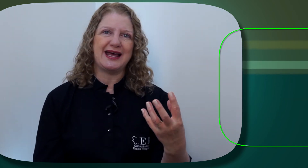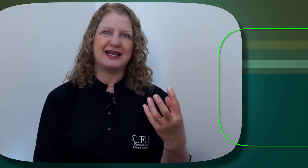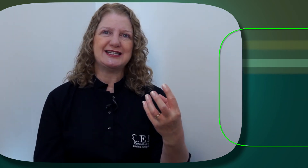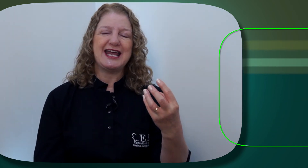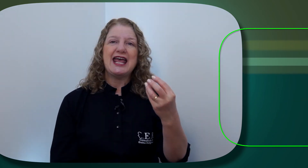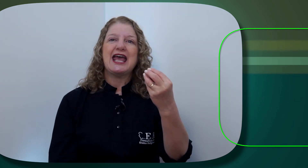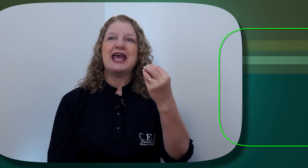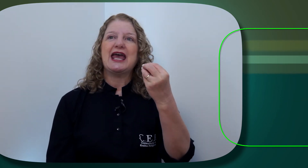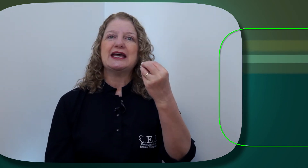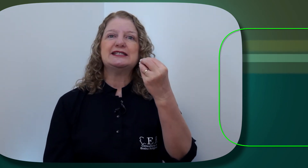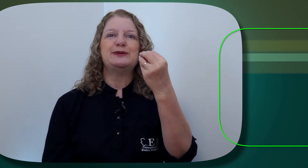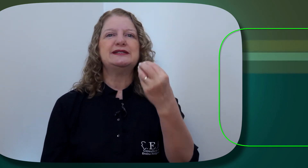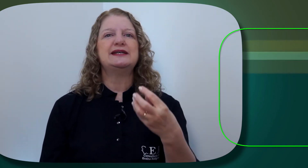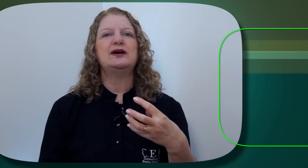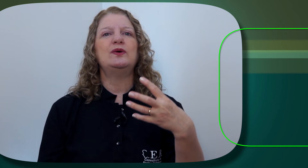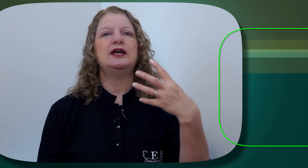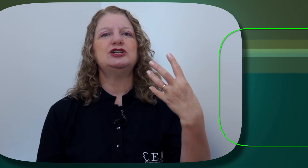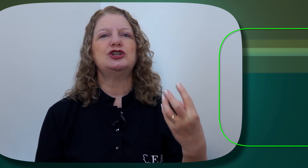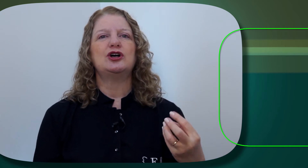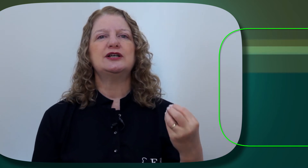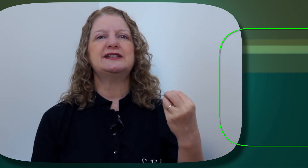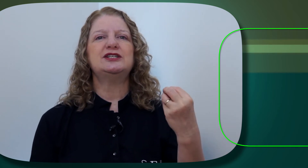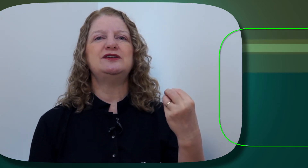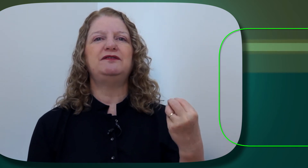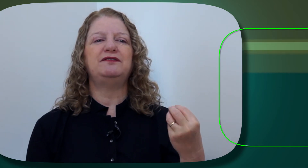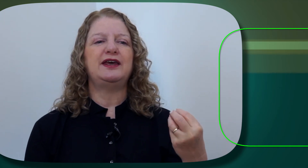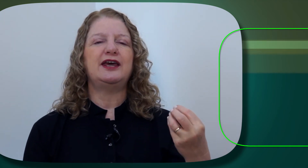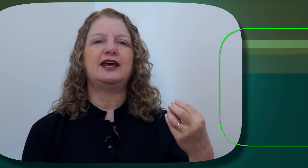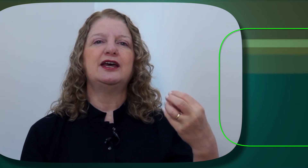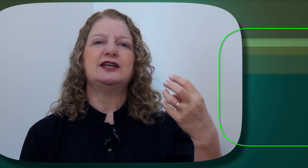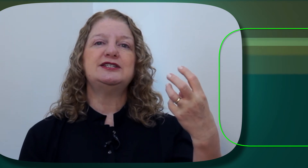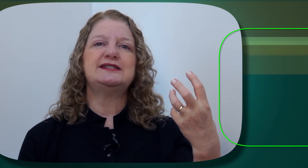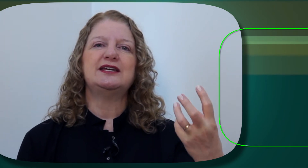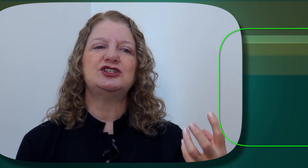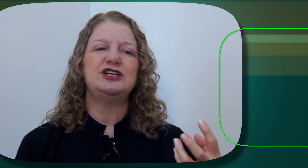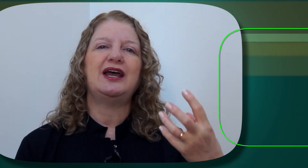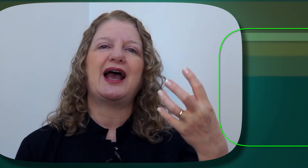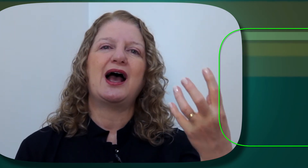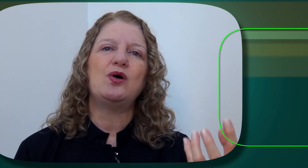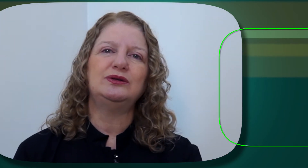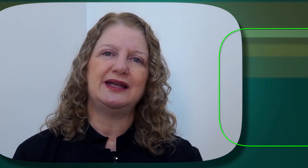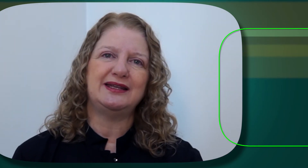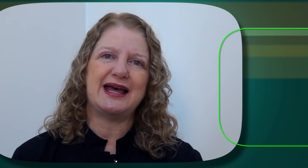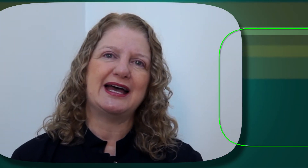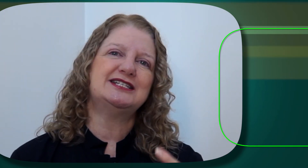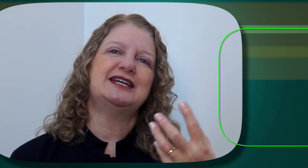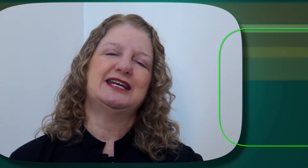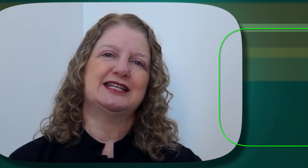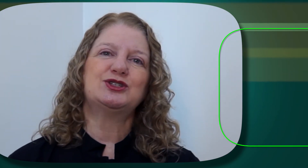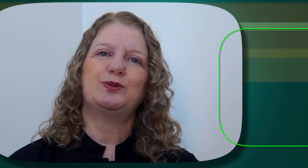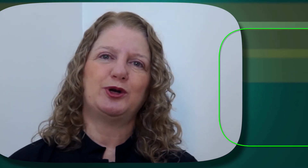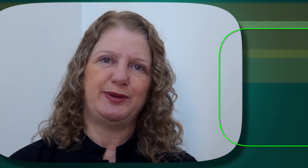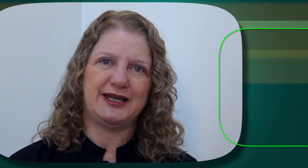alteridade. É a expressão religiosa de ver e de sentir alteridade na sua própria